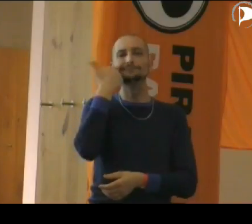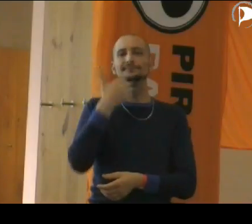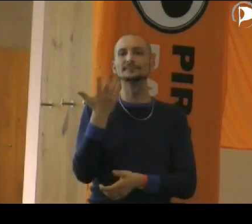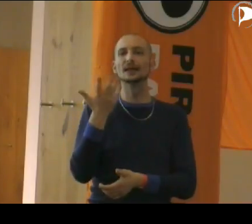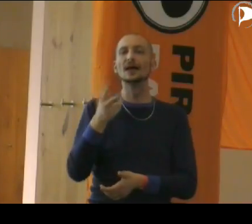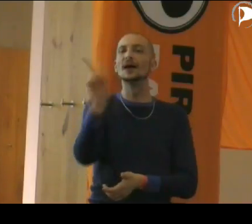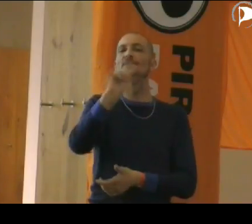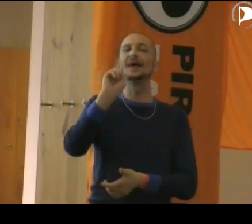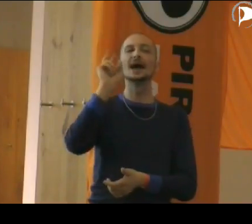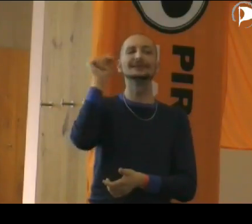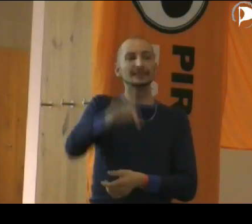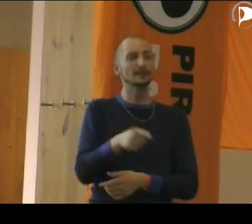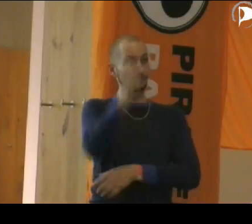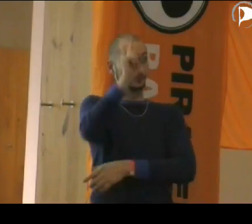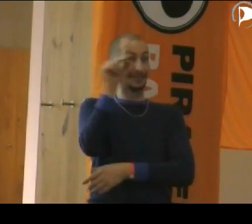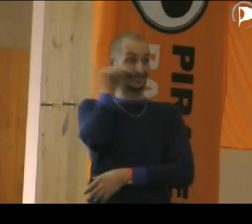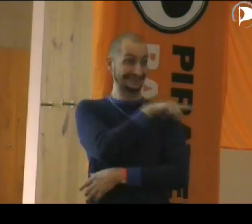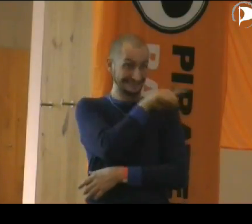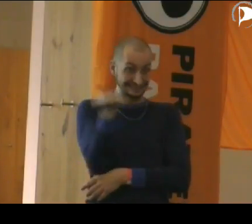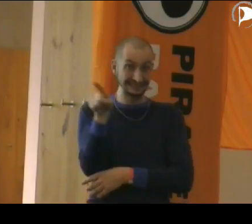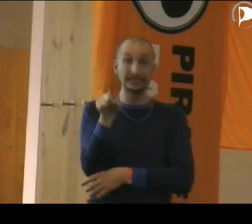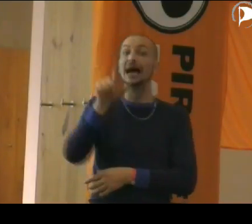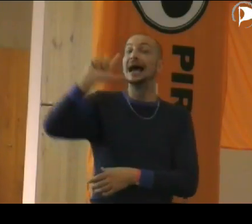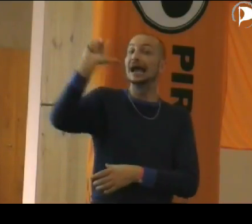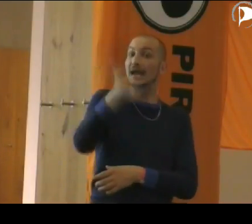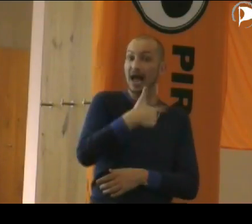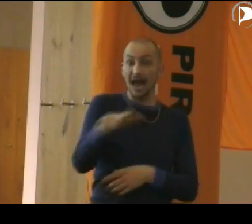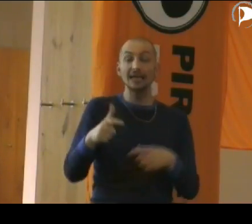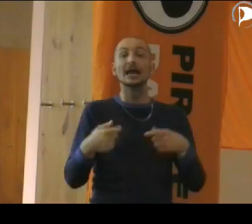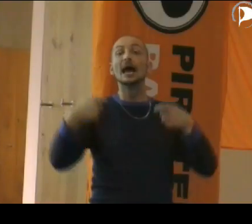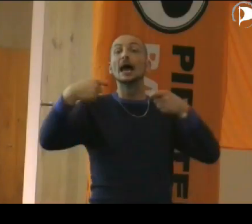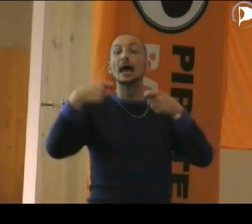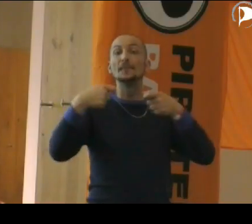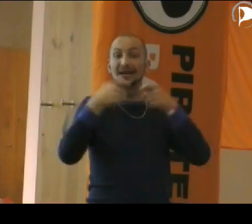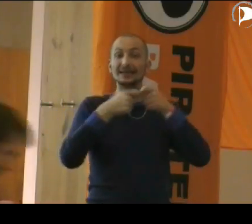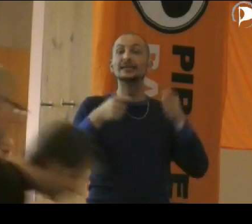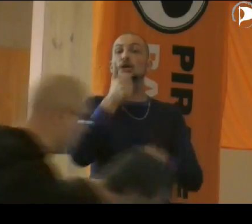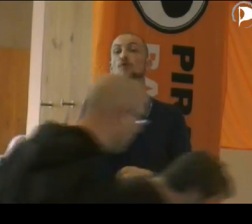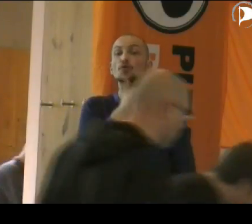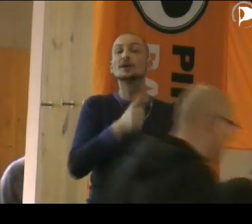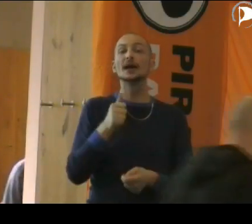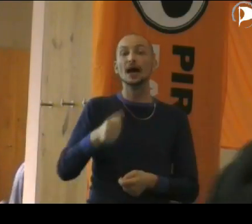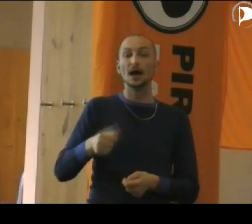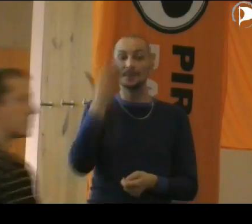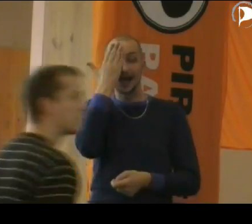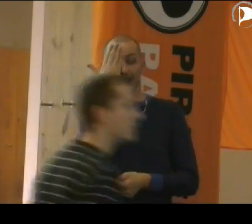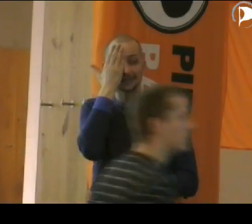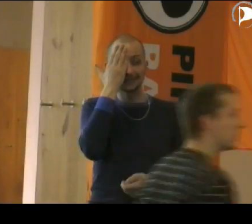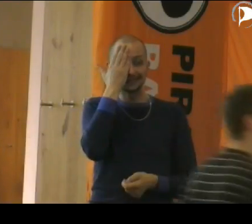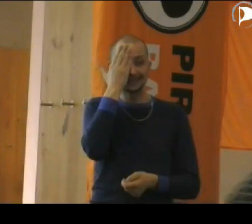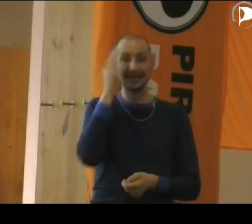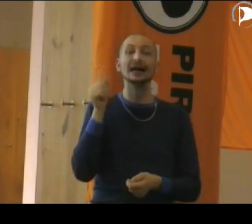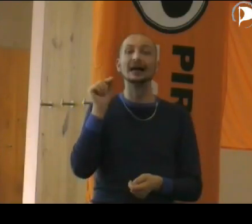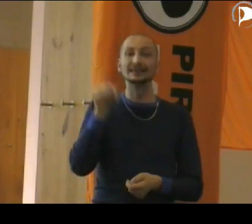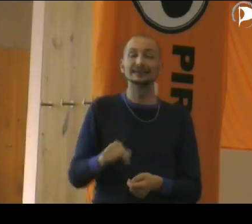und wer von denen die hand heben ist ein mitglied der jungen piraten er hat oben lassen die mit wieder irgendwie